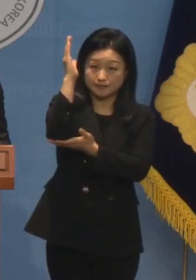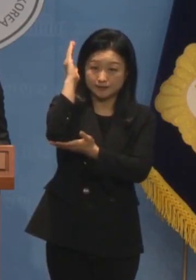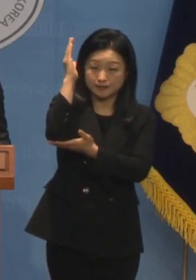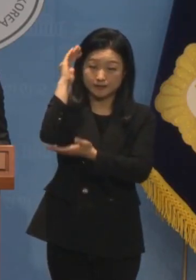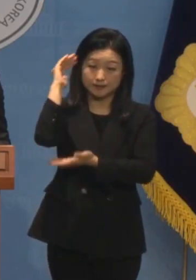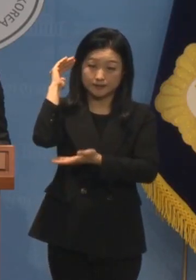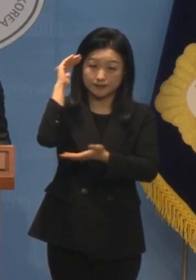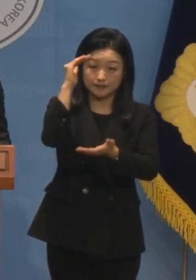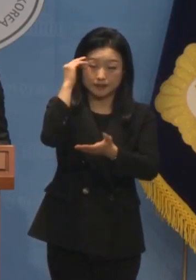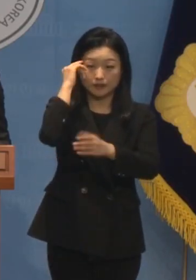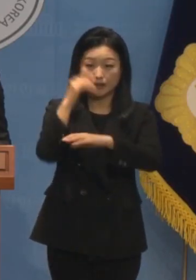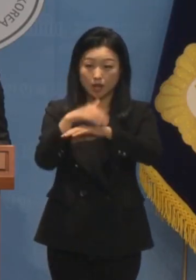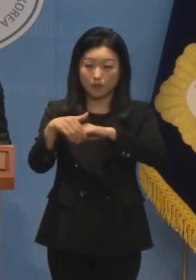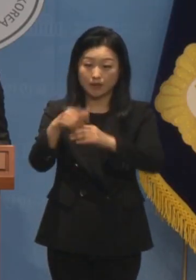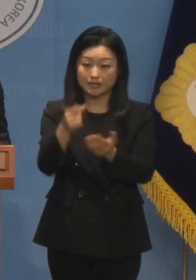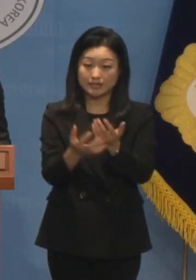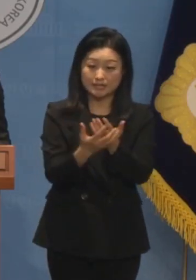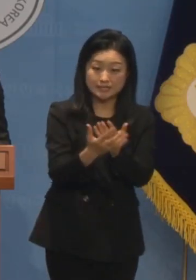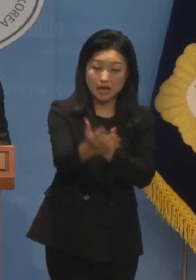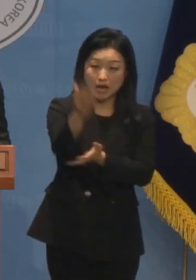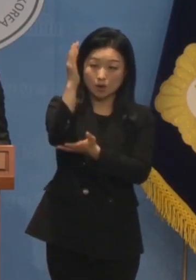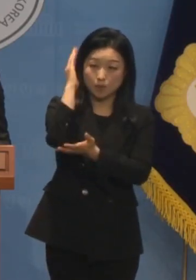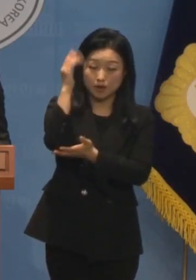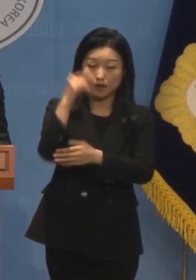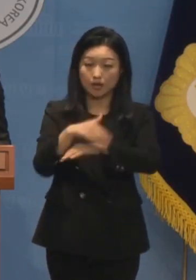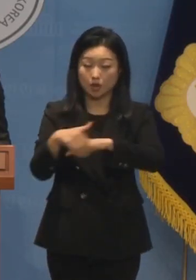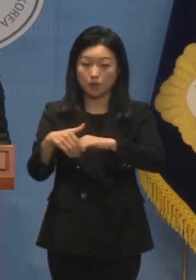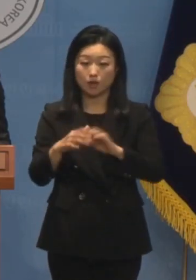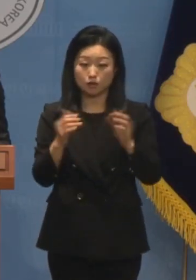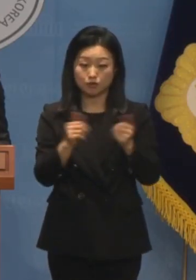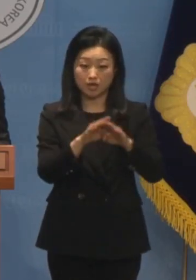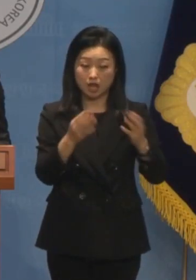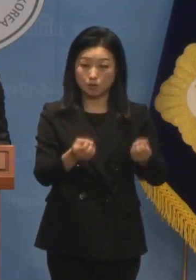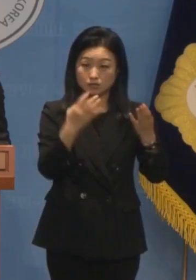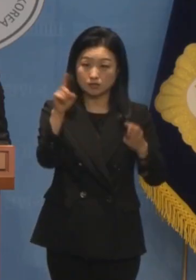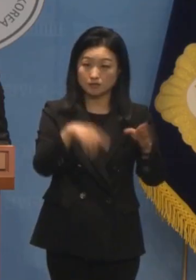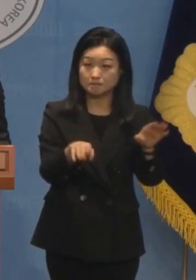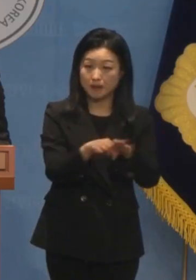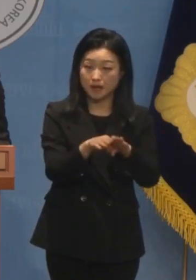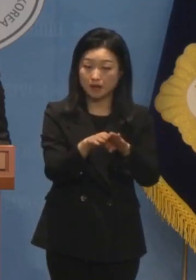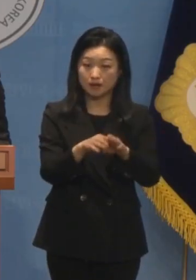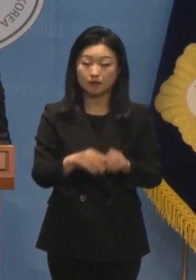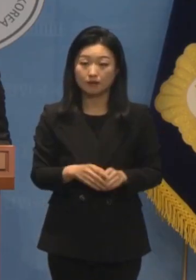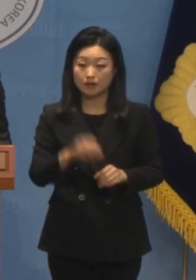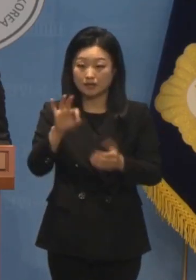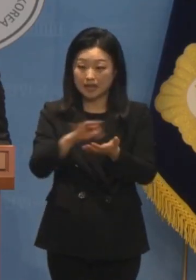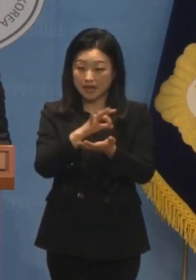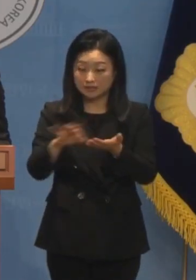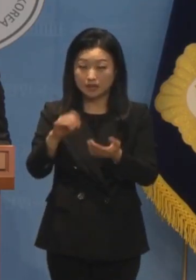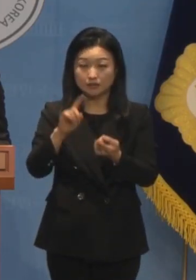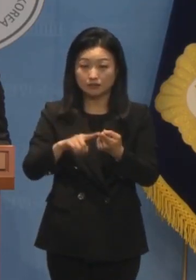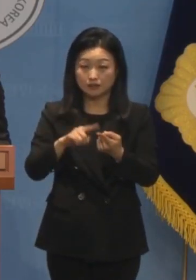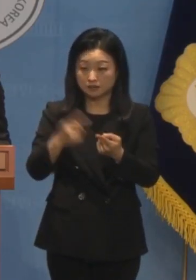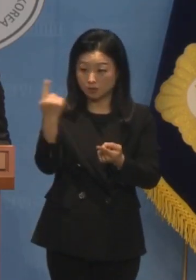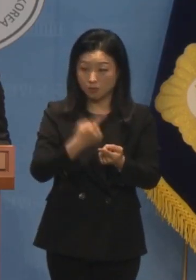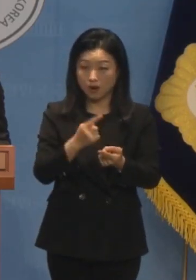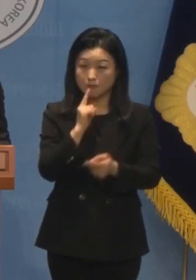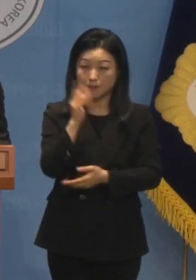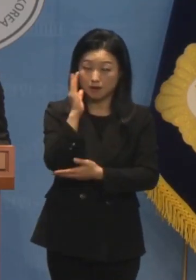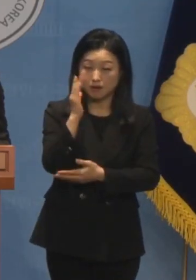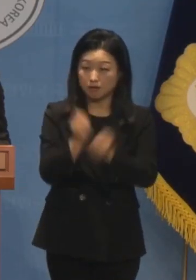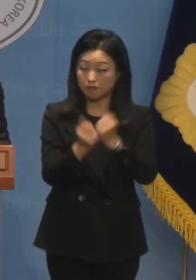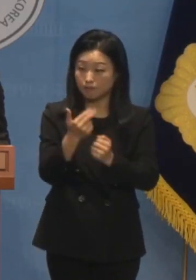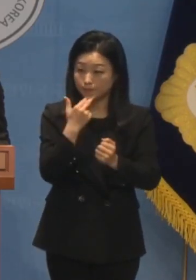했습니다. 국회 개원식에 이어 시정연설까지 거부한 대통령이 기자회견을 갖겠다니